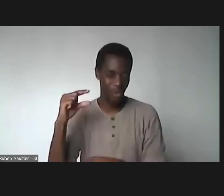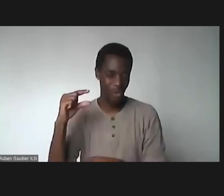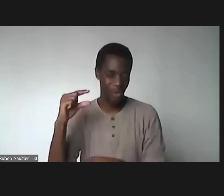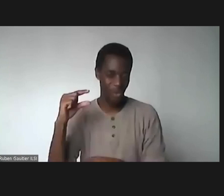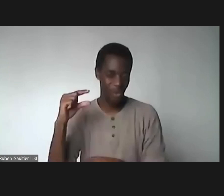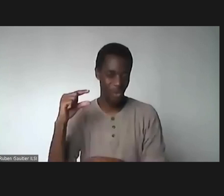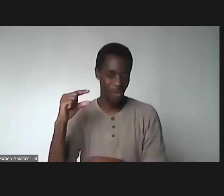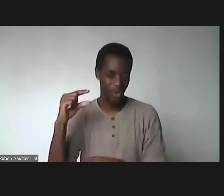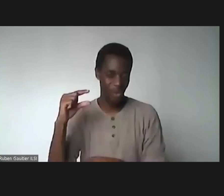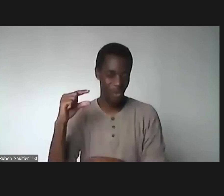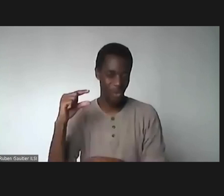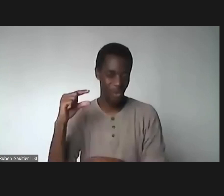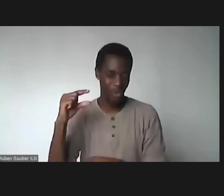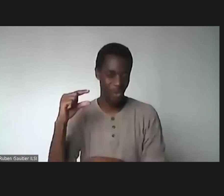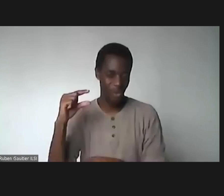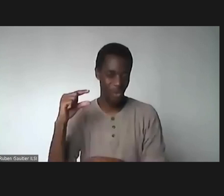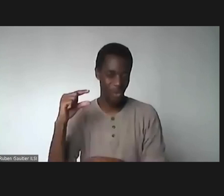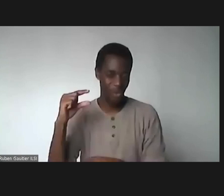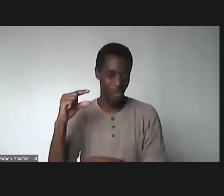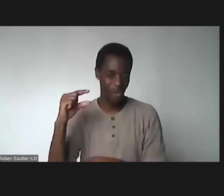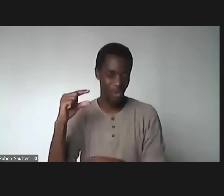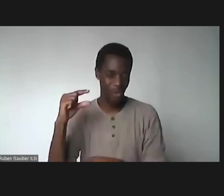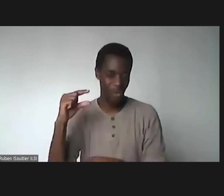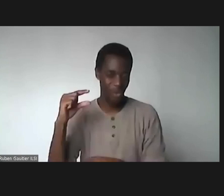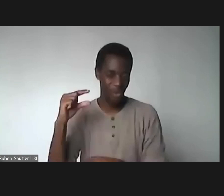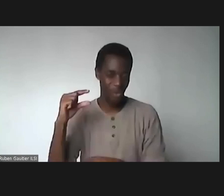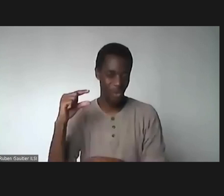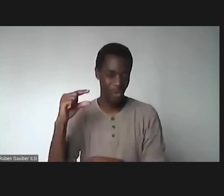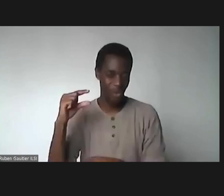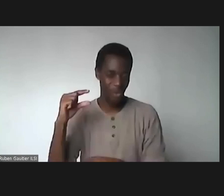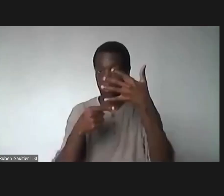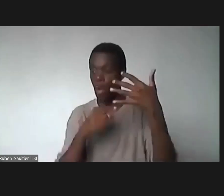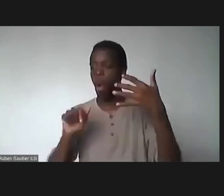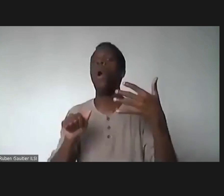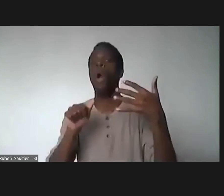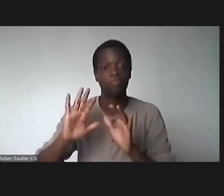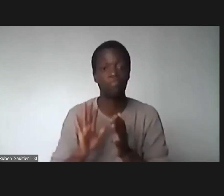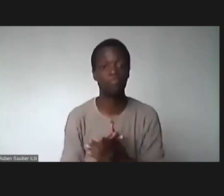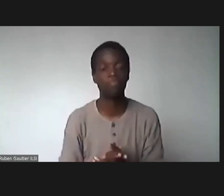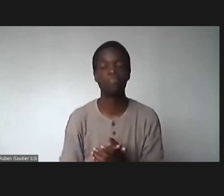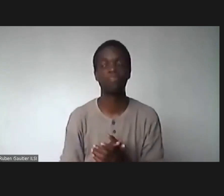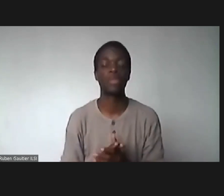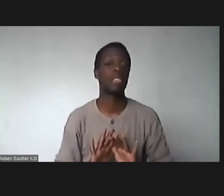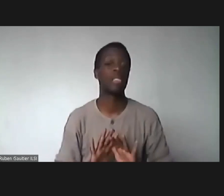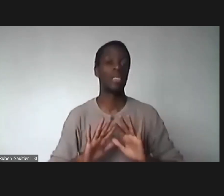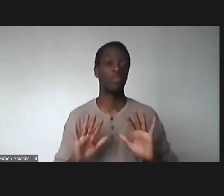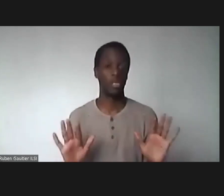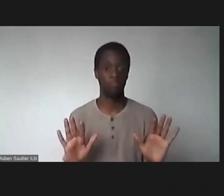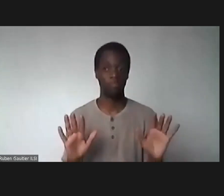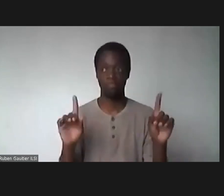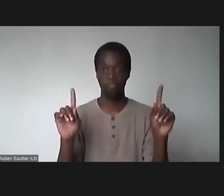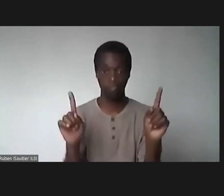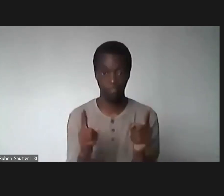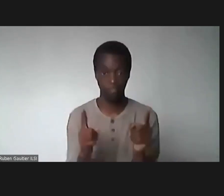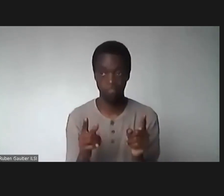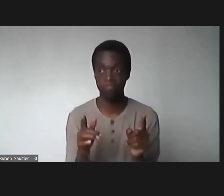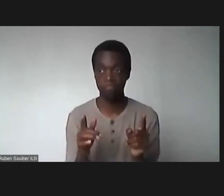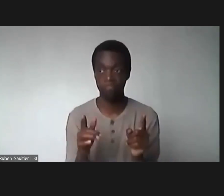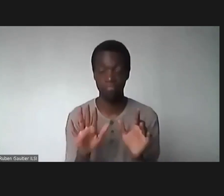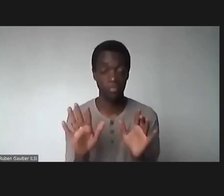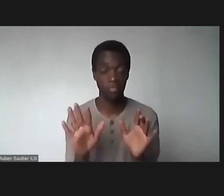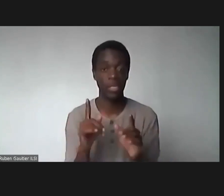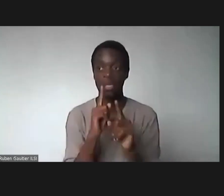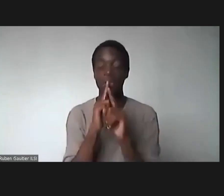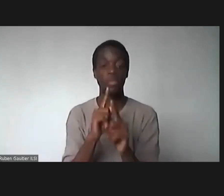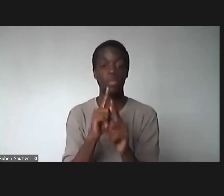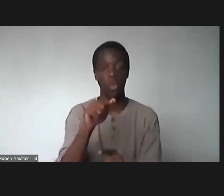Bueno, muchas gracias, sí. Bueno, entonces yo creo que con eso respondemos a la pregunta de Guillermo. Creo que había una última pregunta